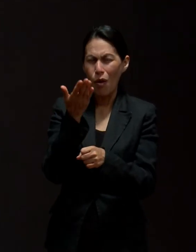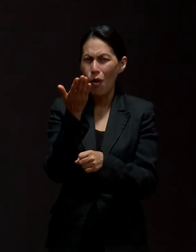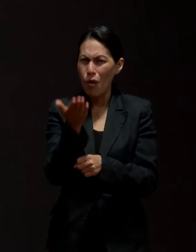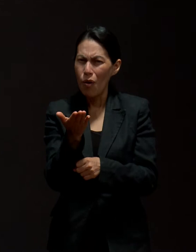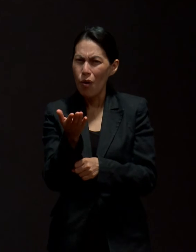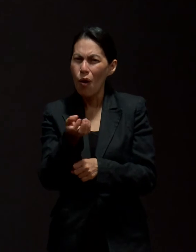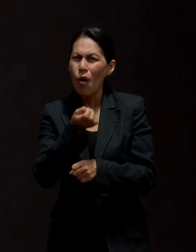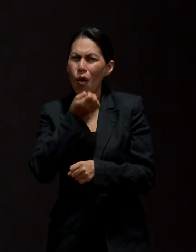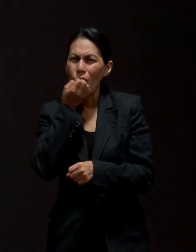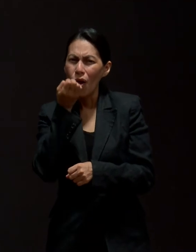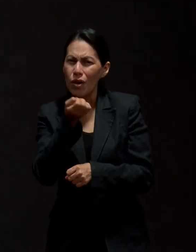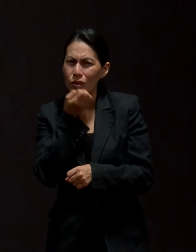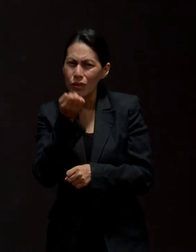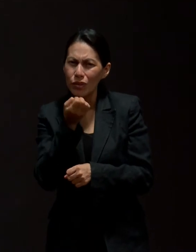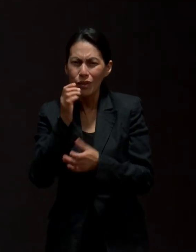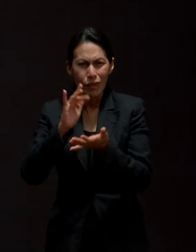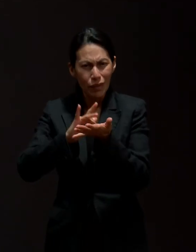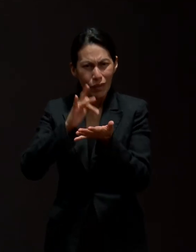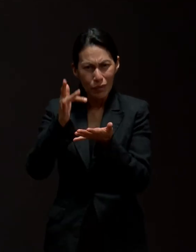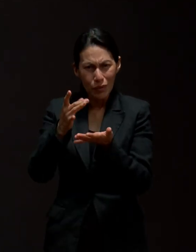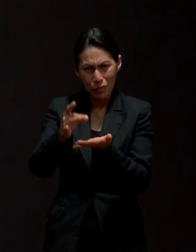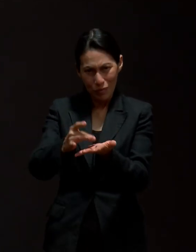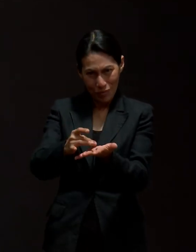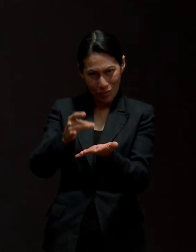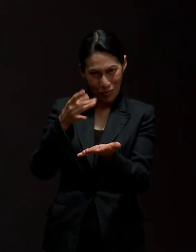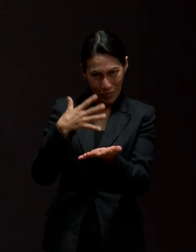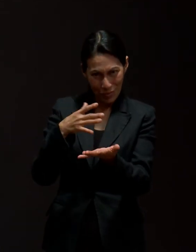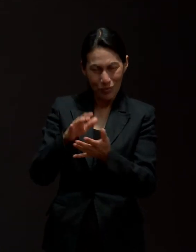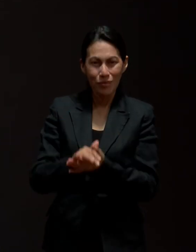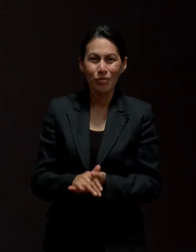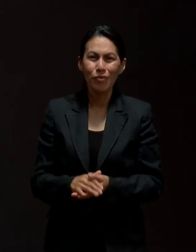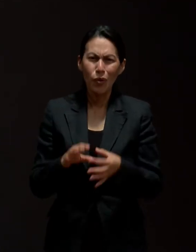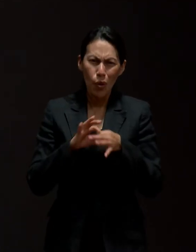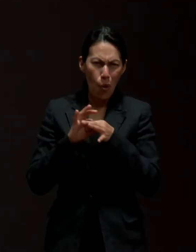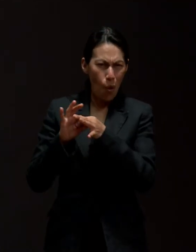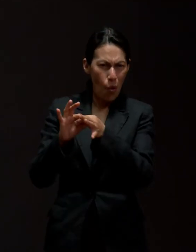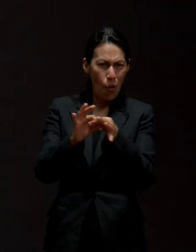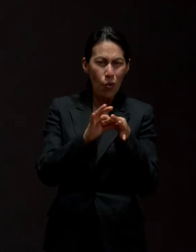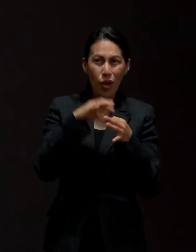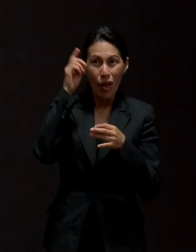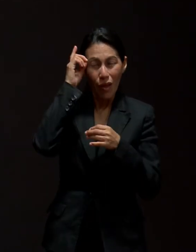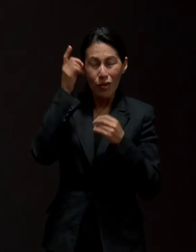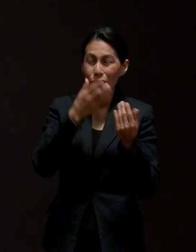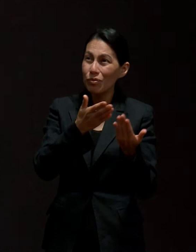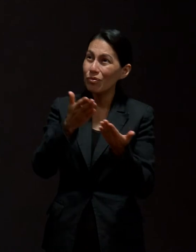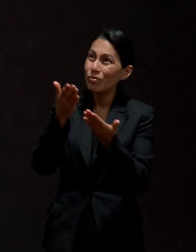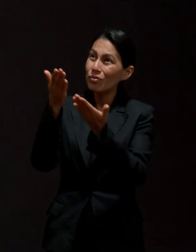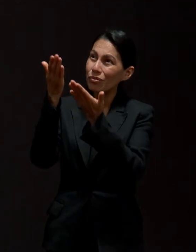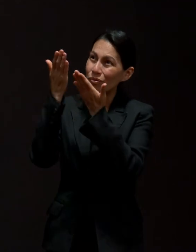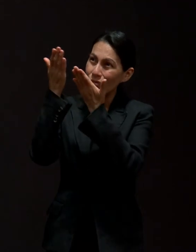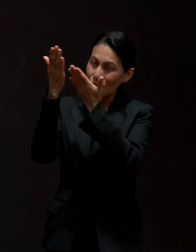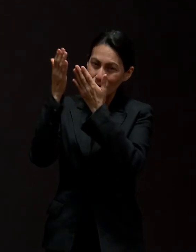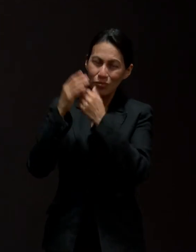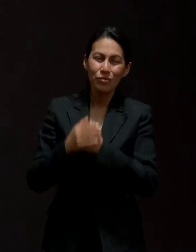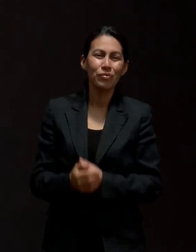y sus agradecimientos, para que juntos aquí glorifiquemos al Dios de lo imposible.